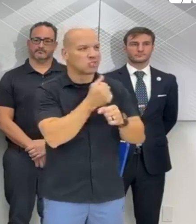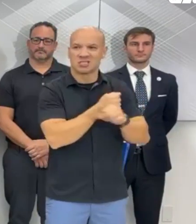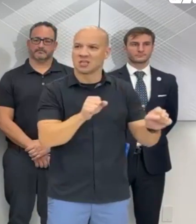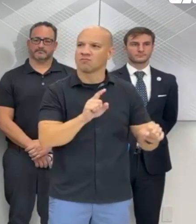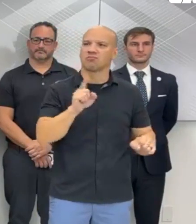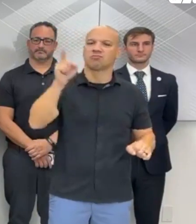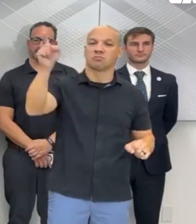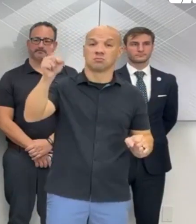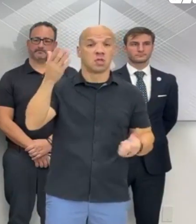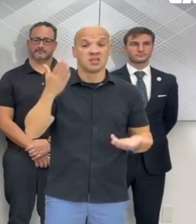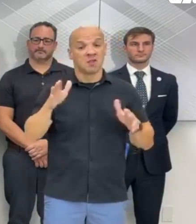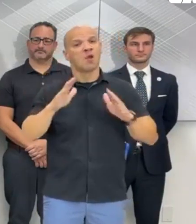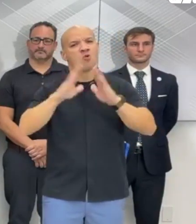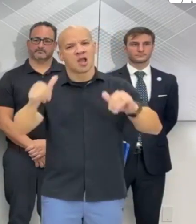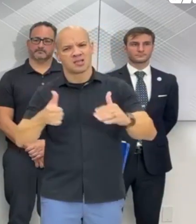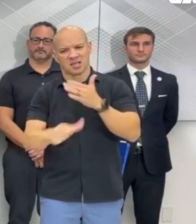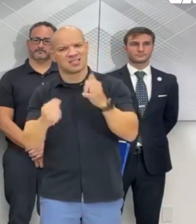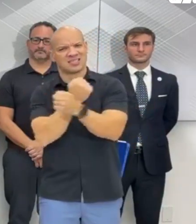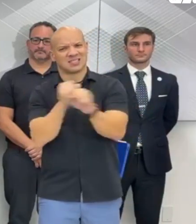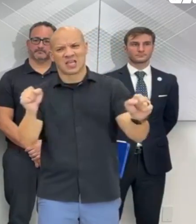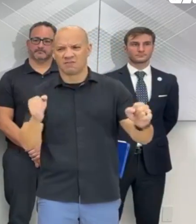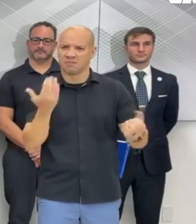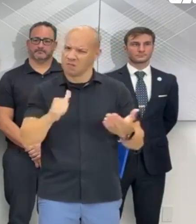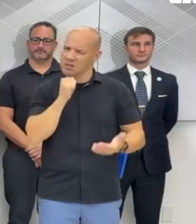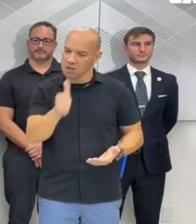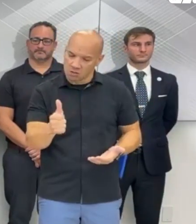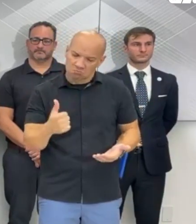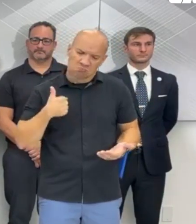inclusive refugio, vamos. Lo hemos recomendado porque es donde más